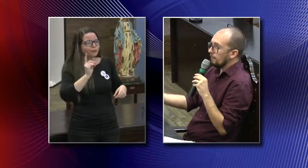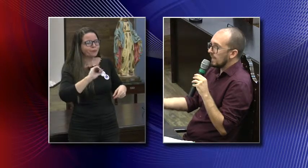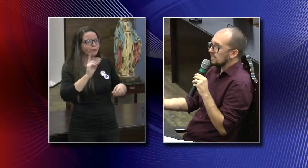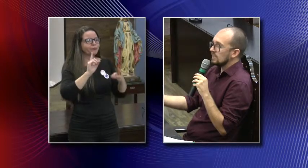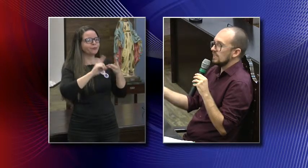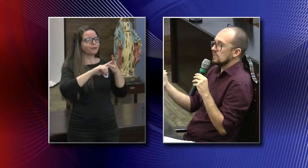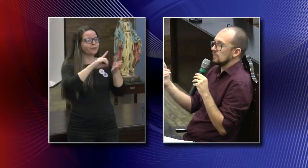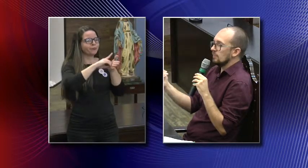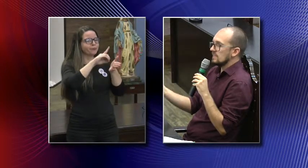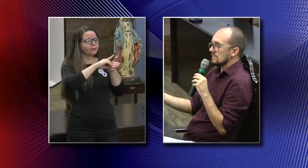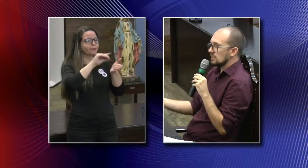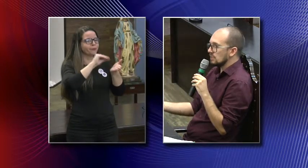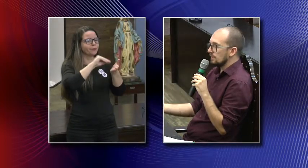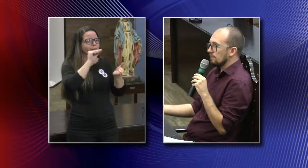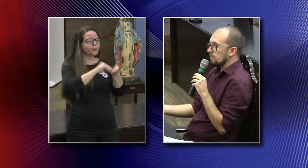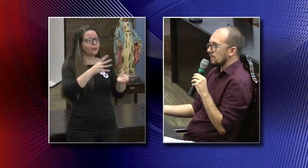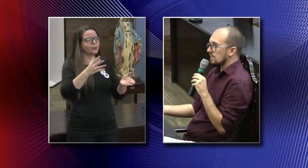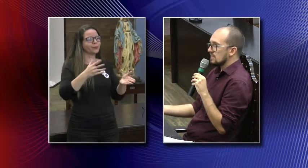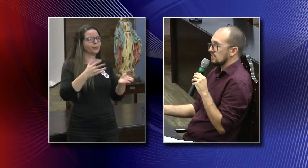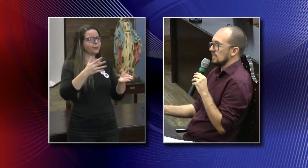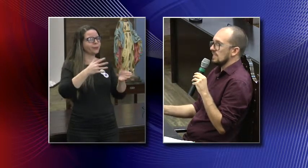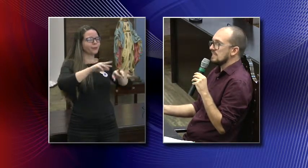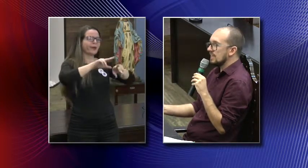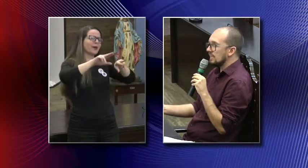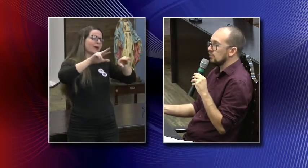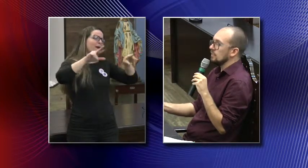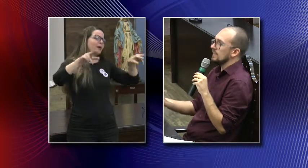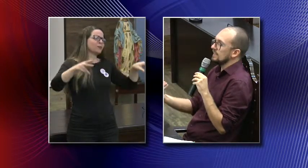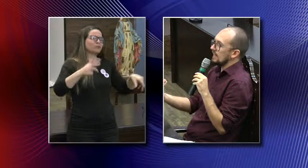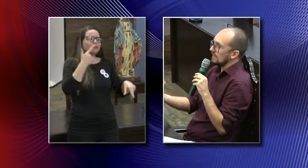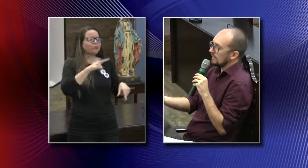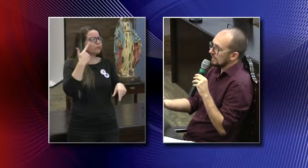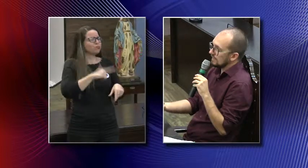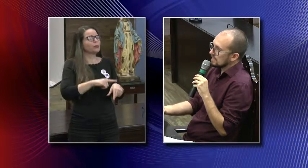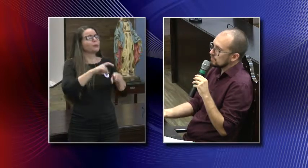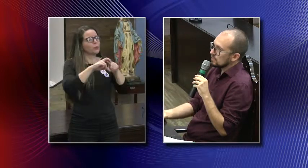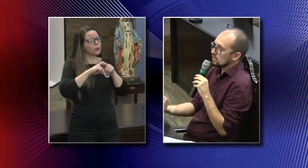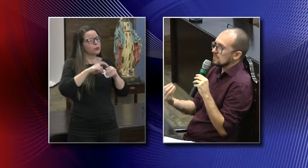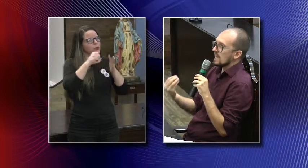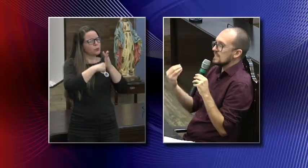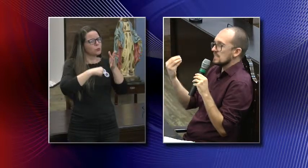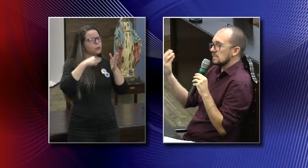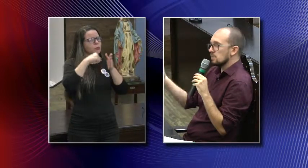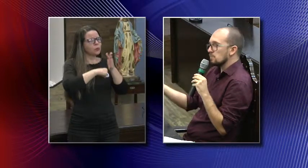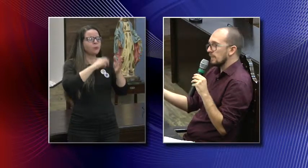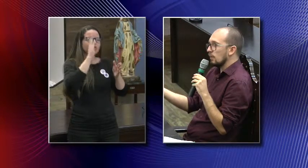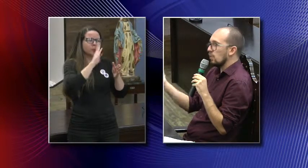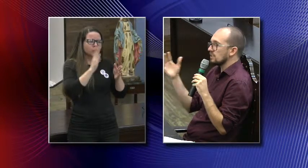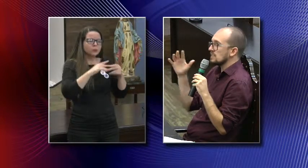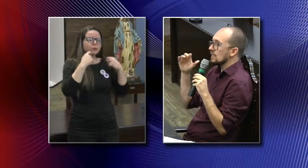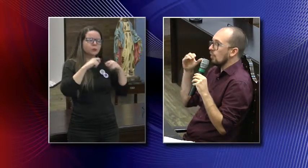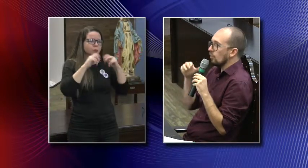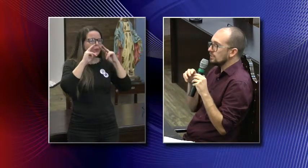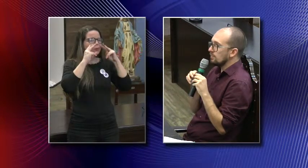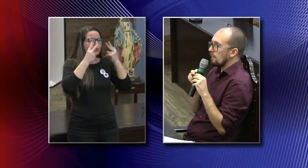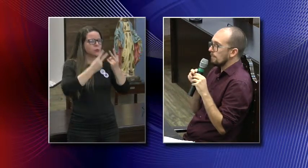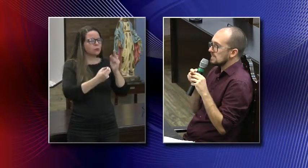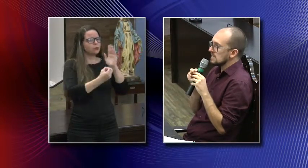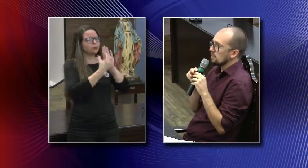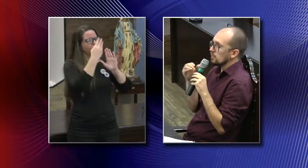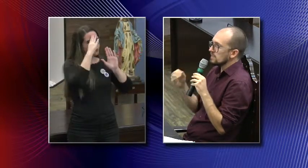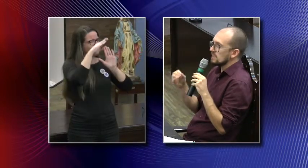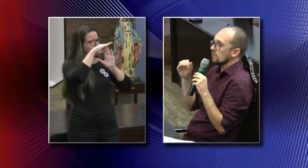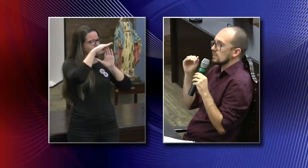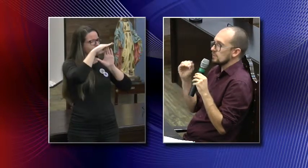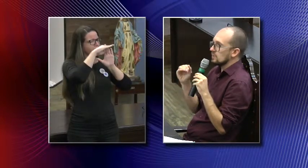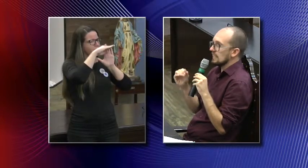área médica isso também seja inserido, nas questões sociais, nas questões pedagógicas, onde